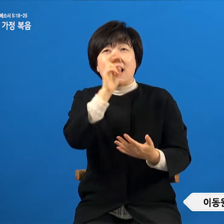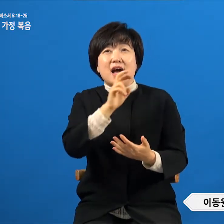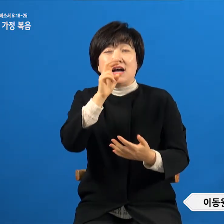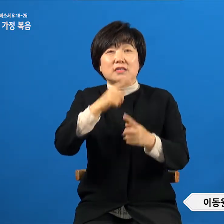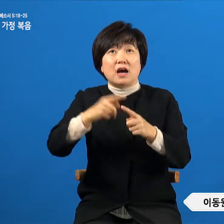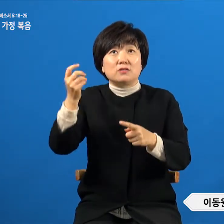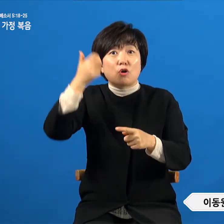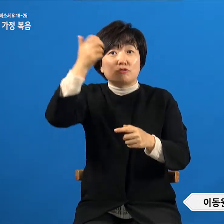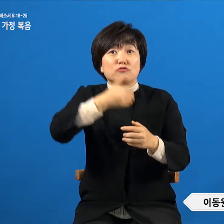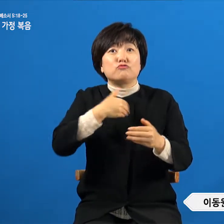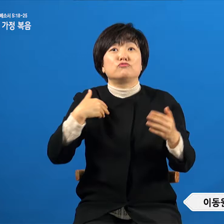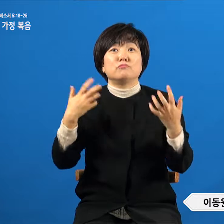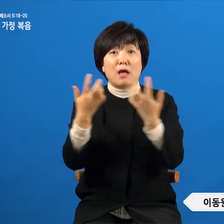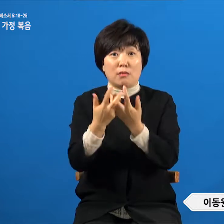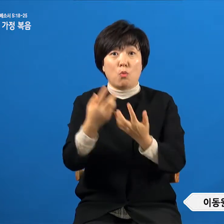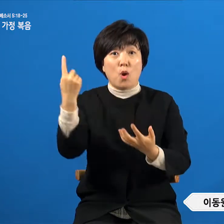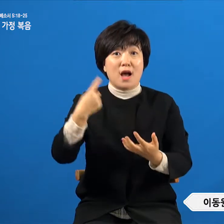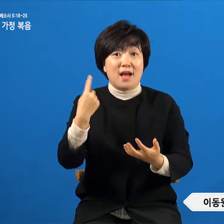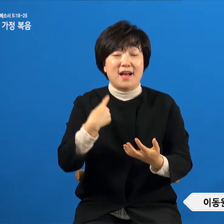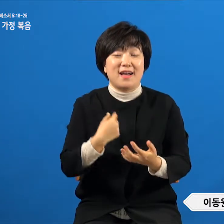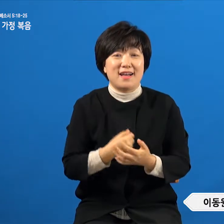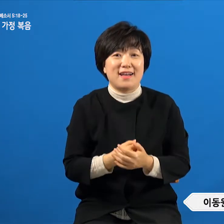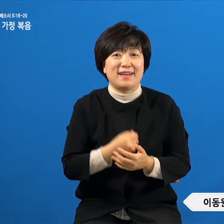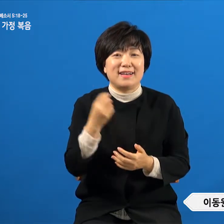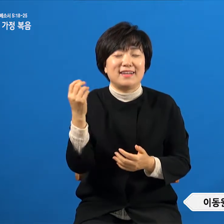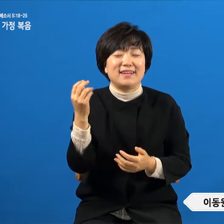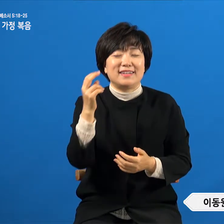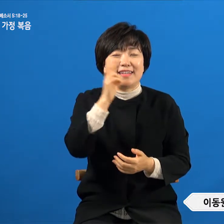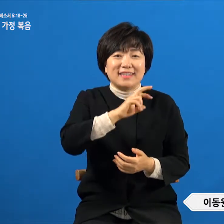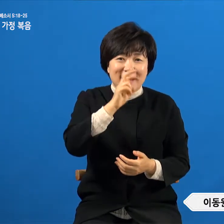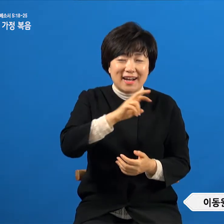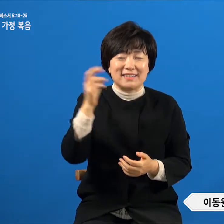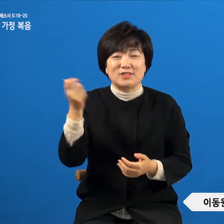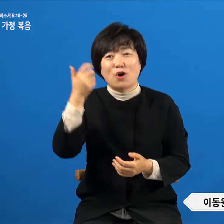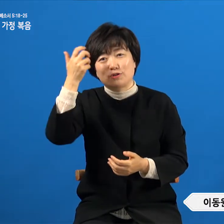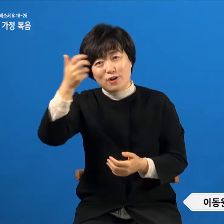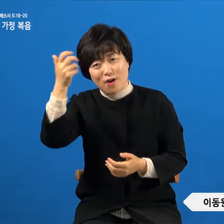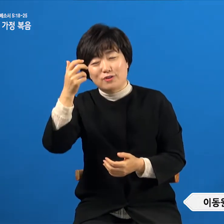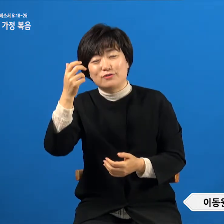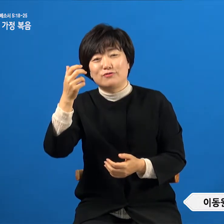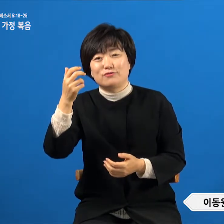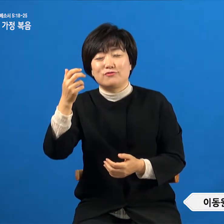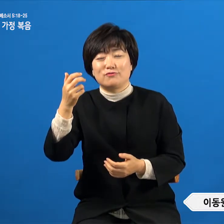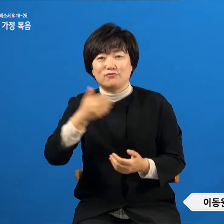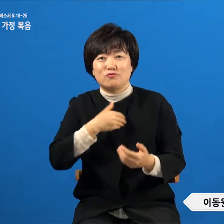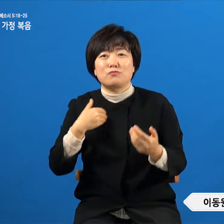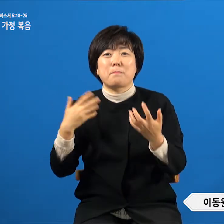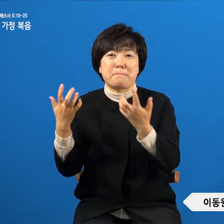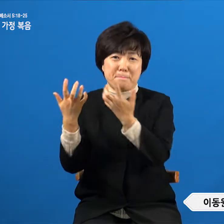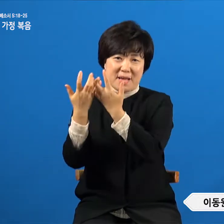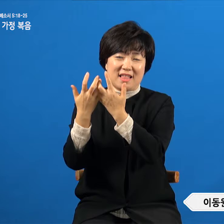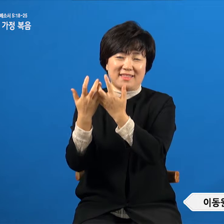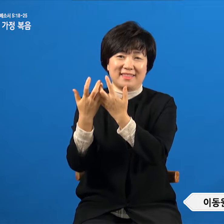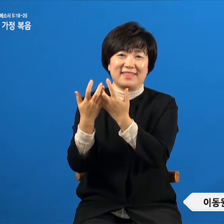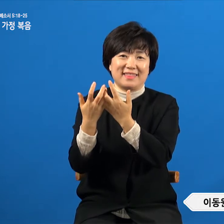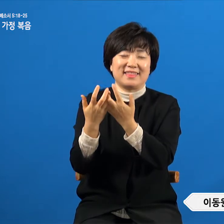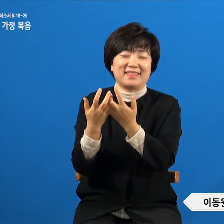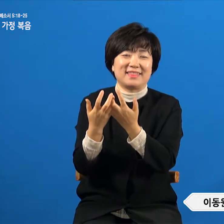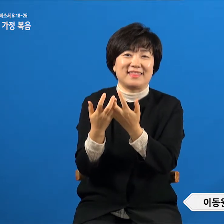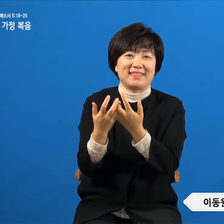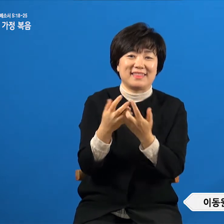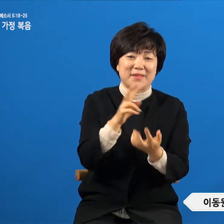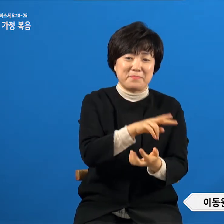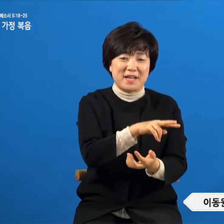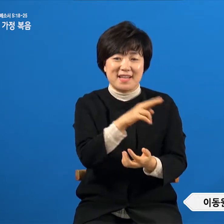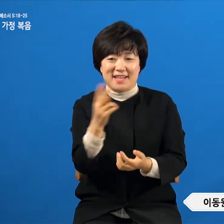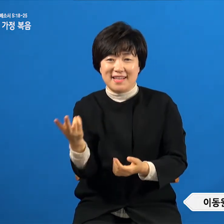갑자기 성령이 충만해져요. 그러니까 이 찬양은 성령 충만의 결과도 될 수가 있지만 성령